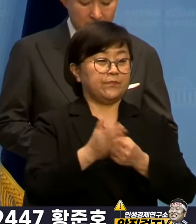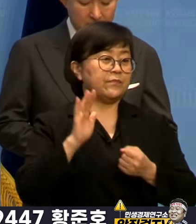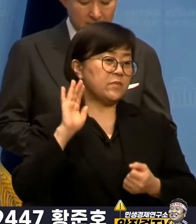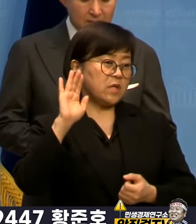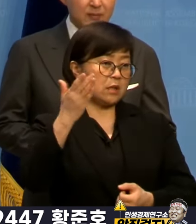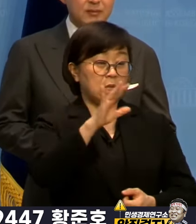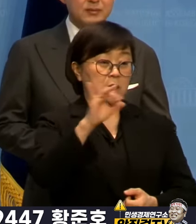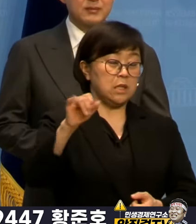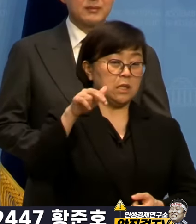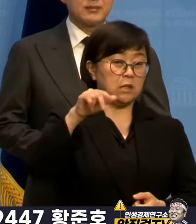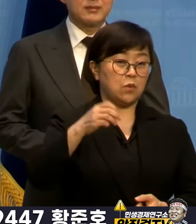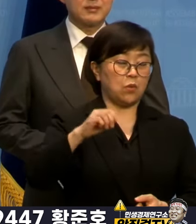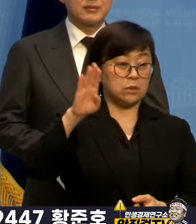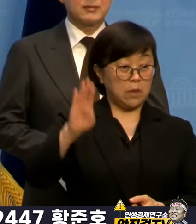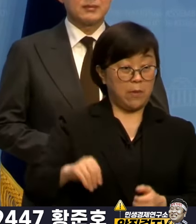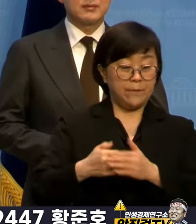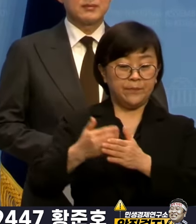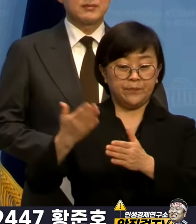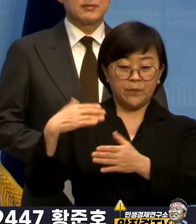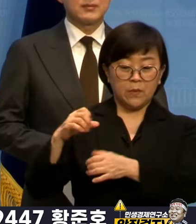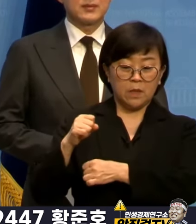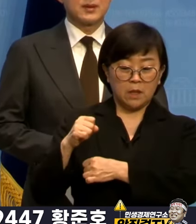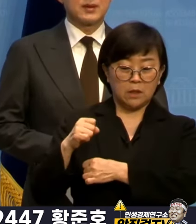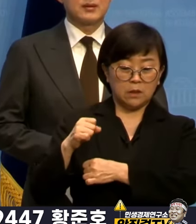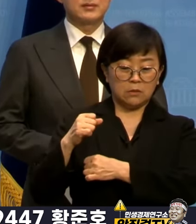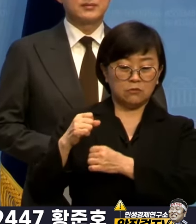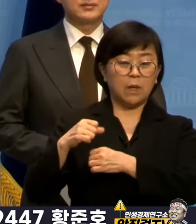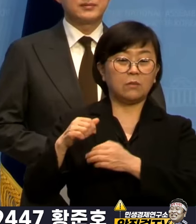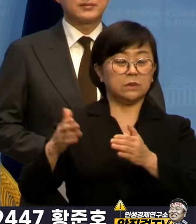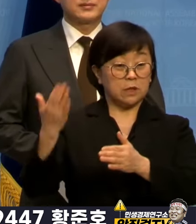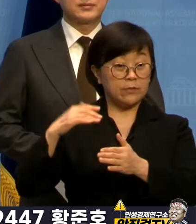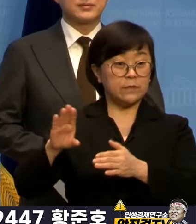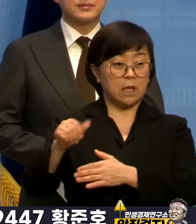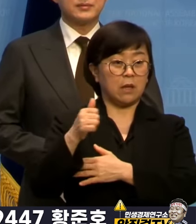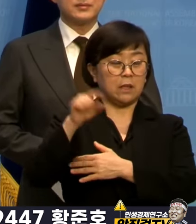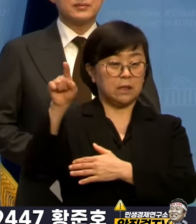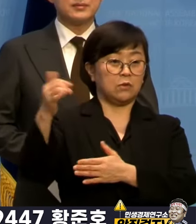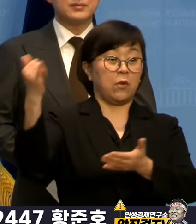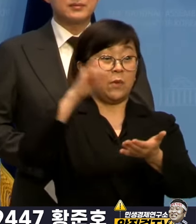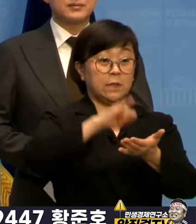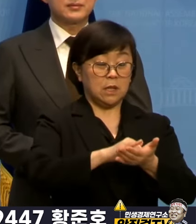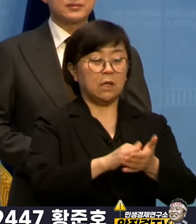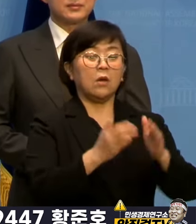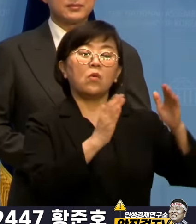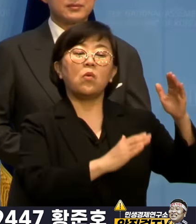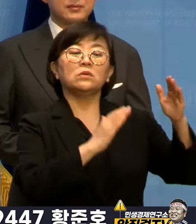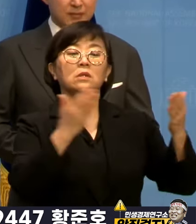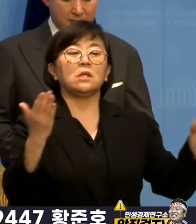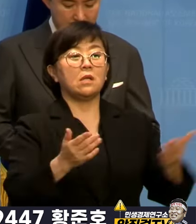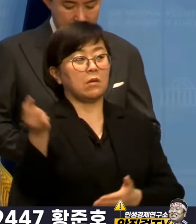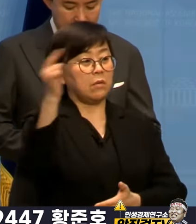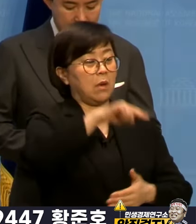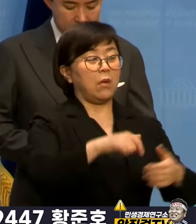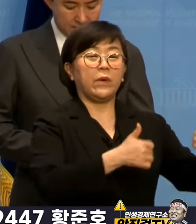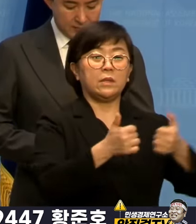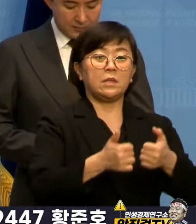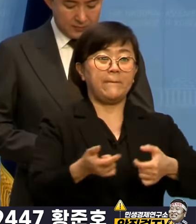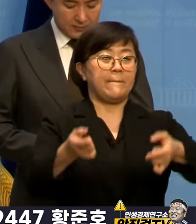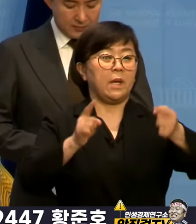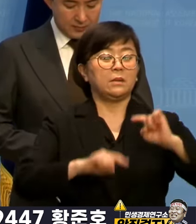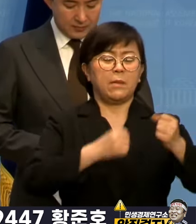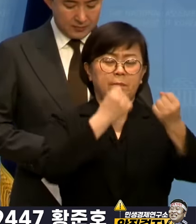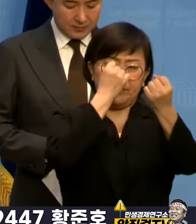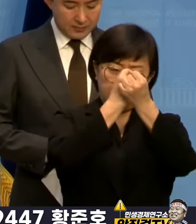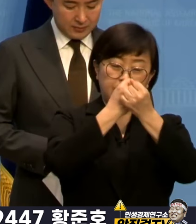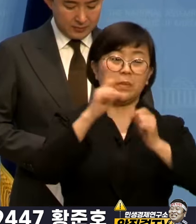최근에 이종석 전 장관이 지금 급급히 입을 했는데 그러면서도 본인 공무상으로 왔다 전혀 문제가 없다라고